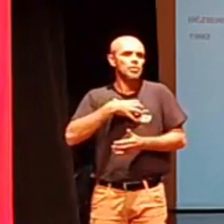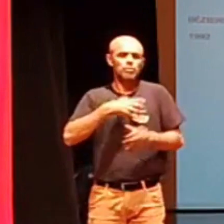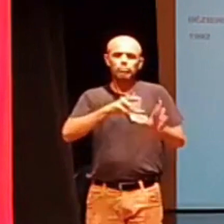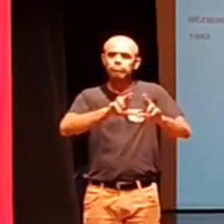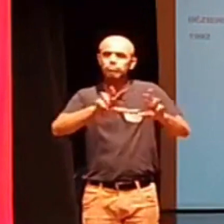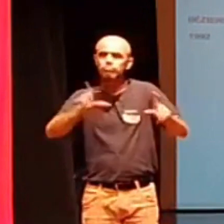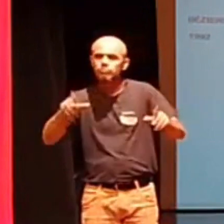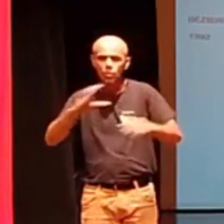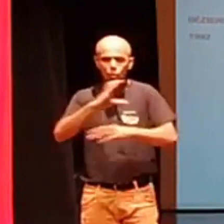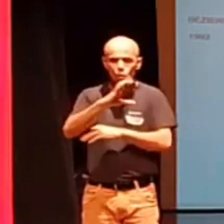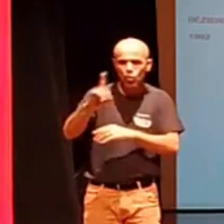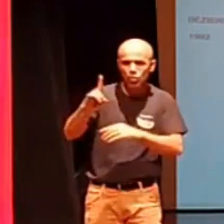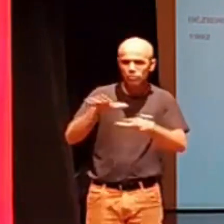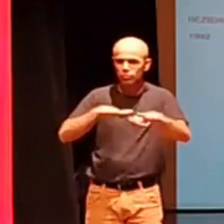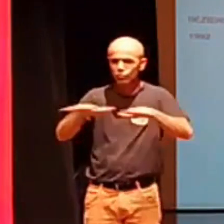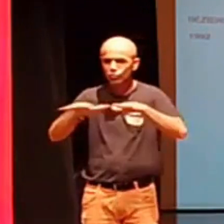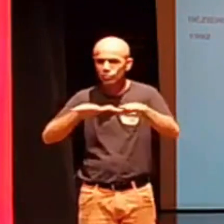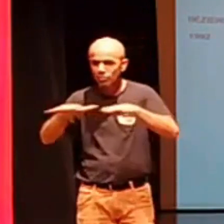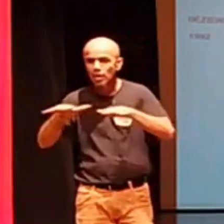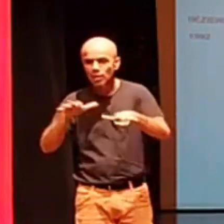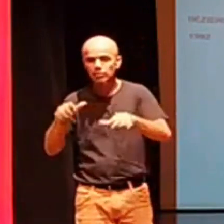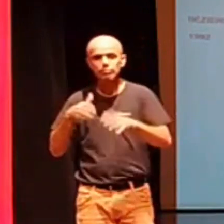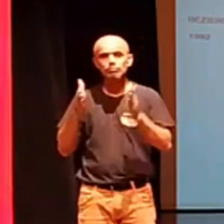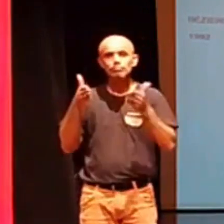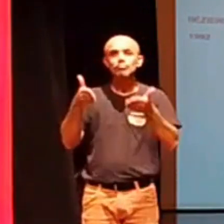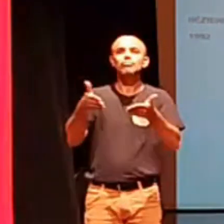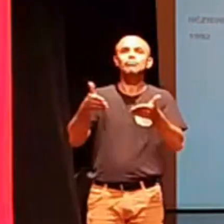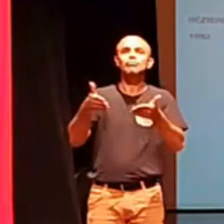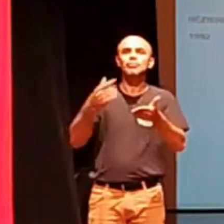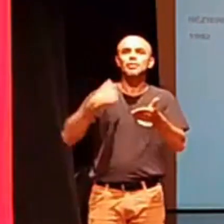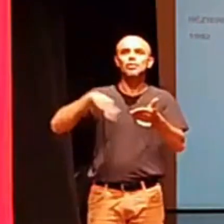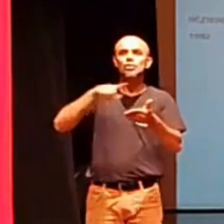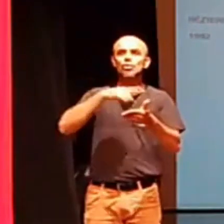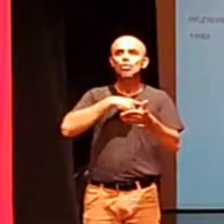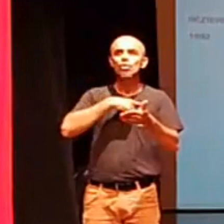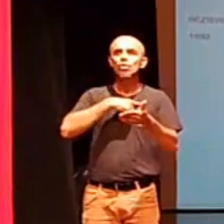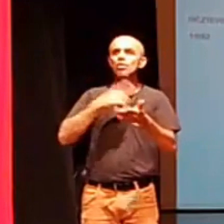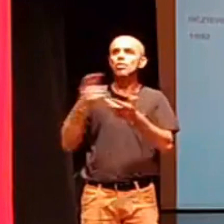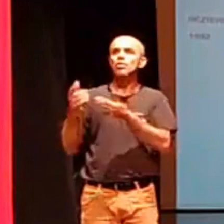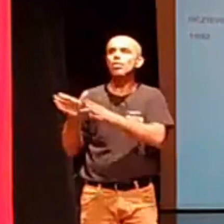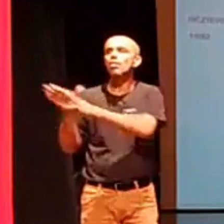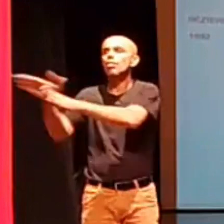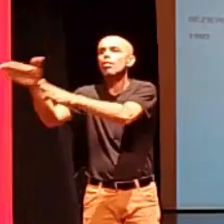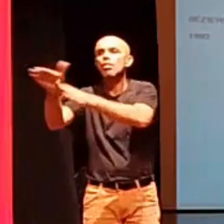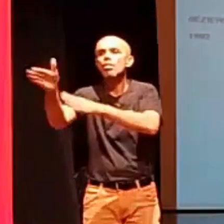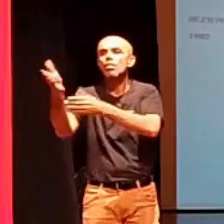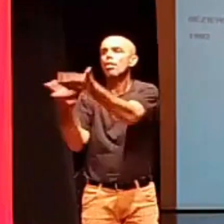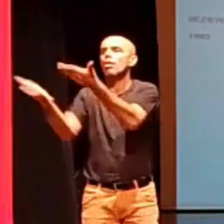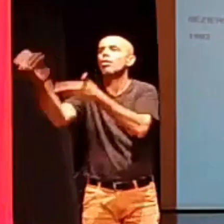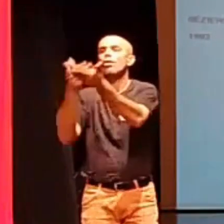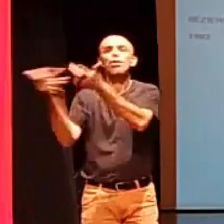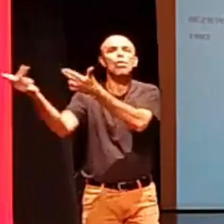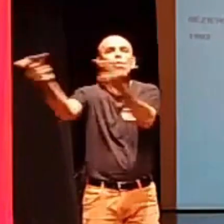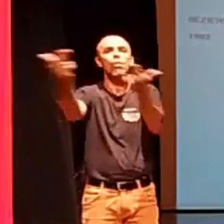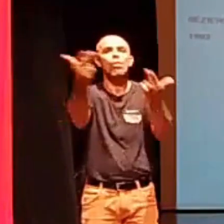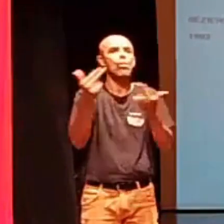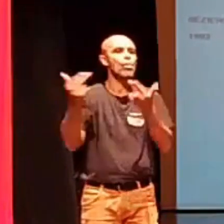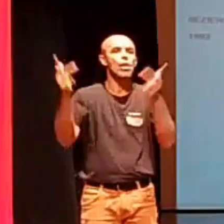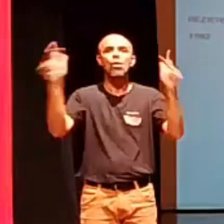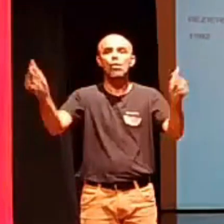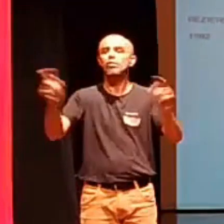pesquisadoras da coordenação do movimento, e que a gente não pode dar a mesma coisa para todo mundo, mas a gente pode dar acolhimento, a gente